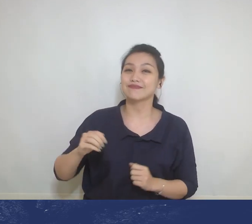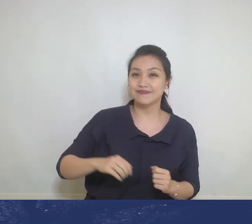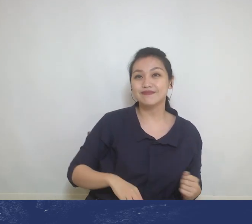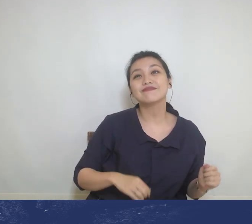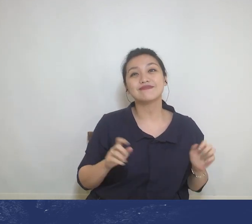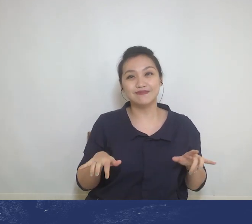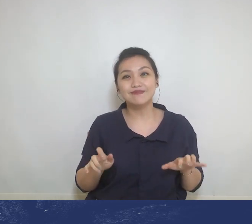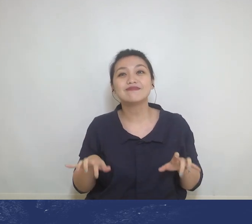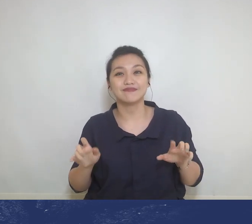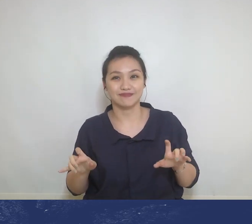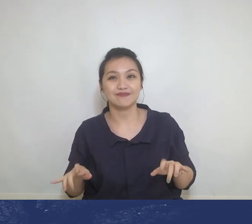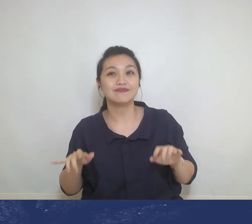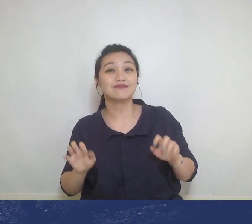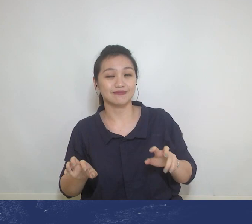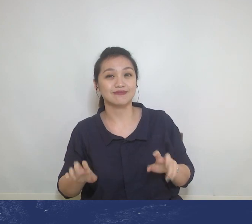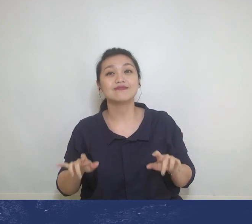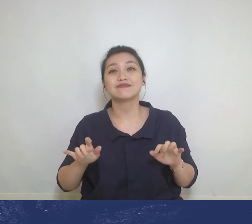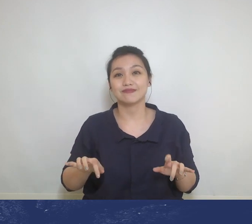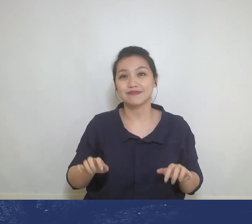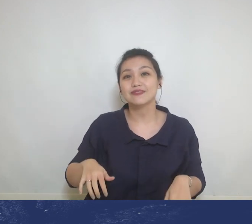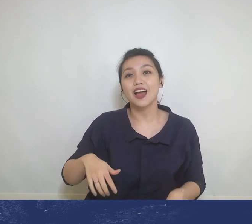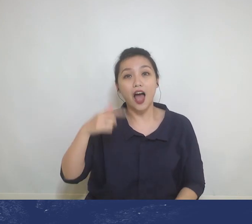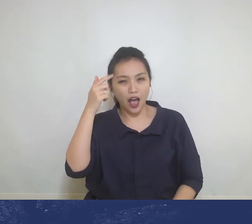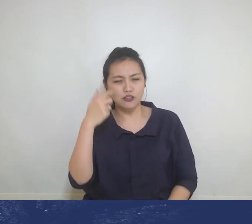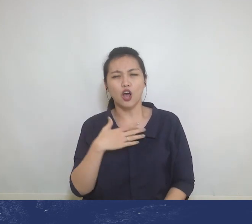Kita mulai lagu ini dari awal kembali yuk.